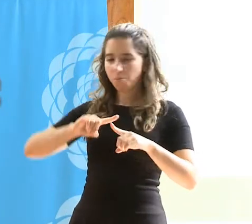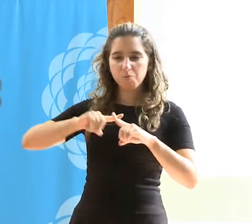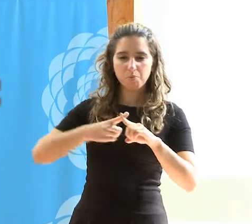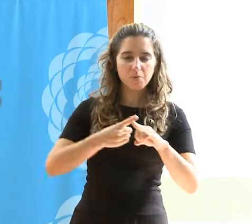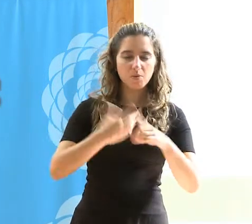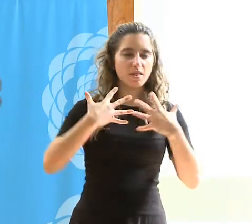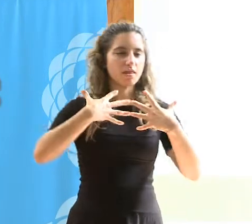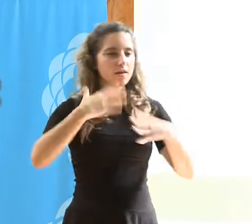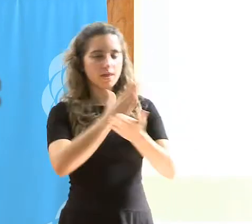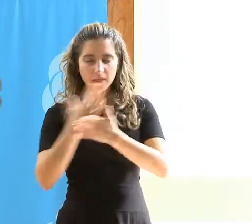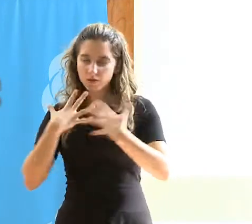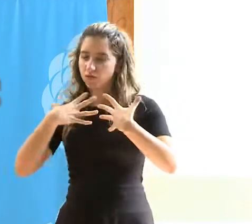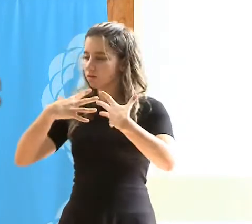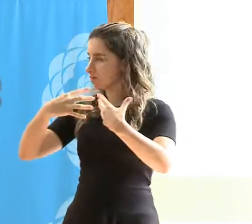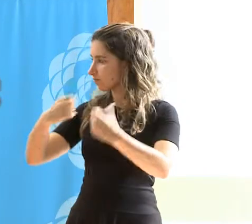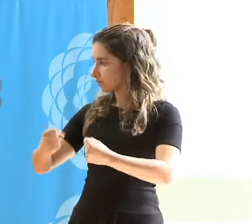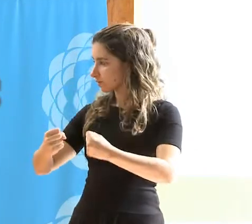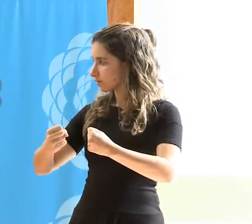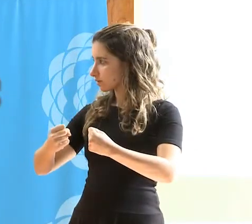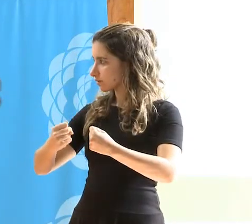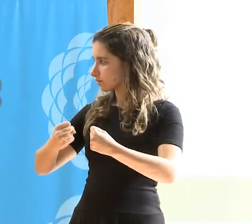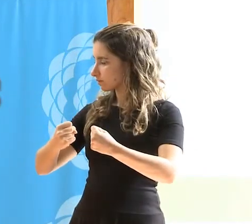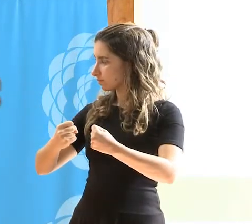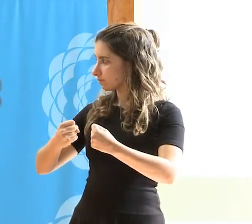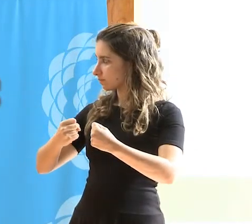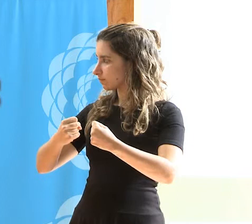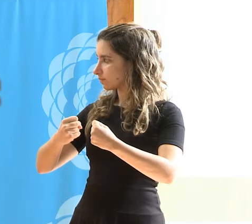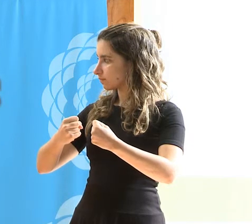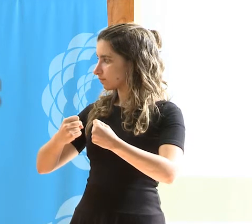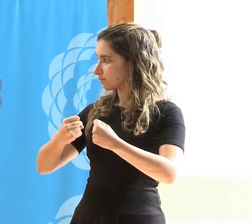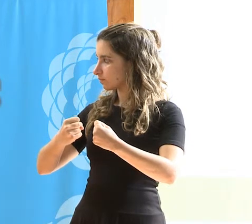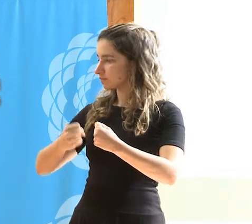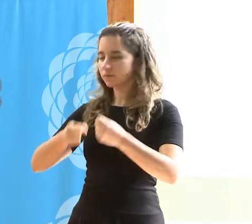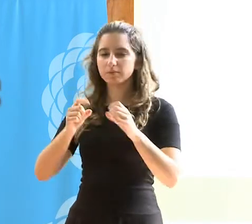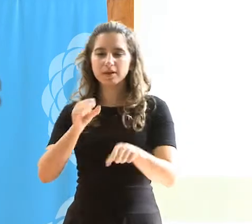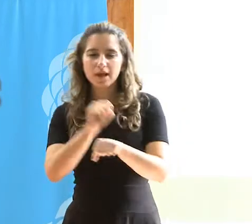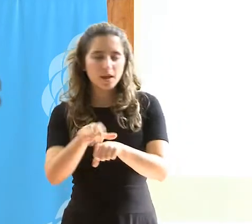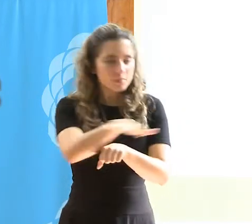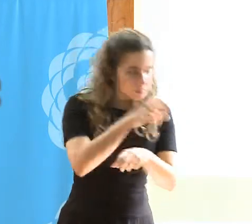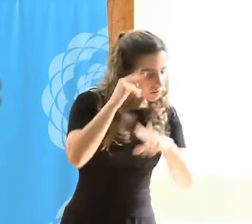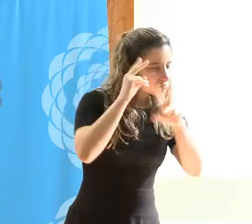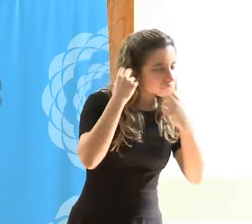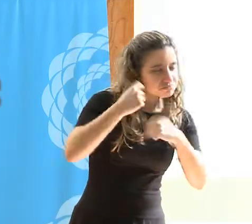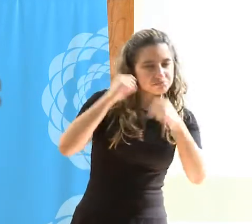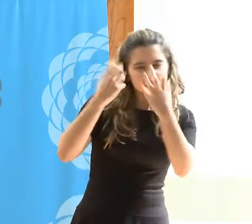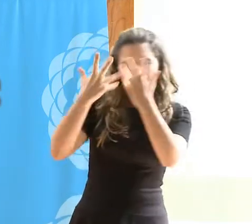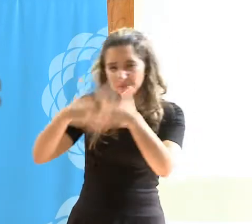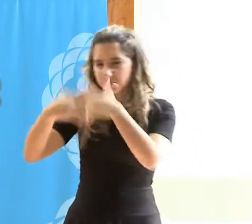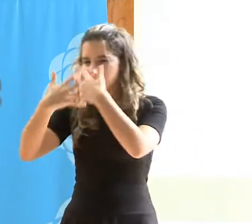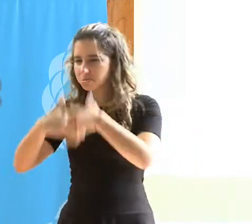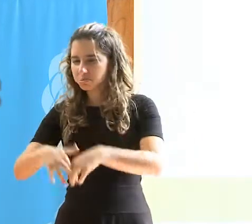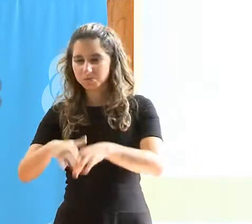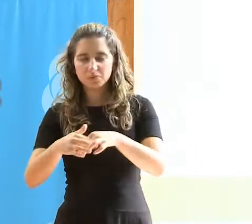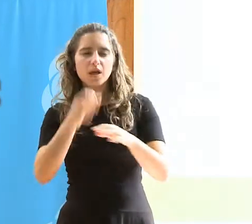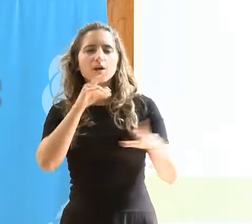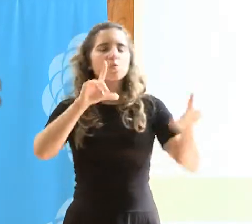de defensa de los derechos de públicos diversos, generar espacios de reflexión sobre la comunicación audiovisual y